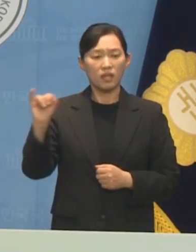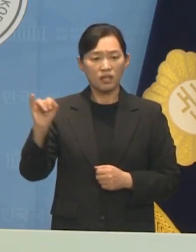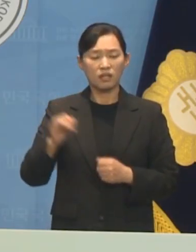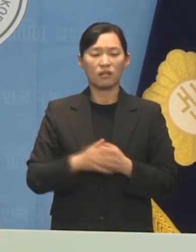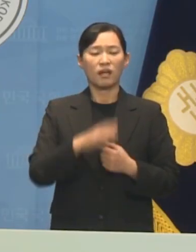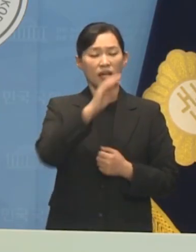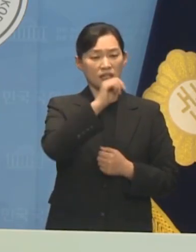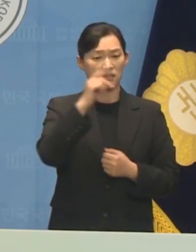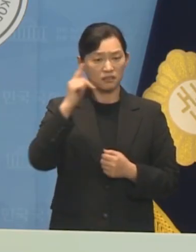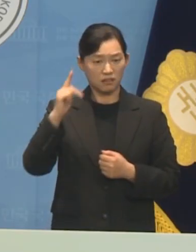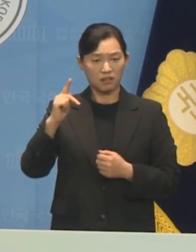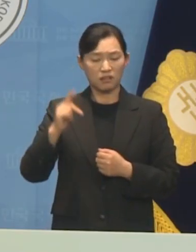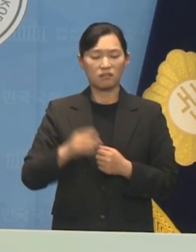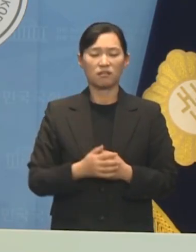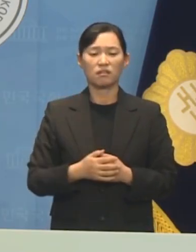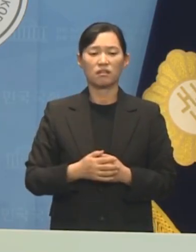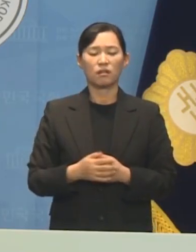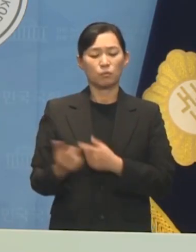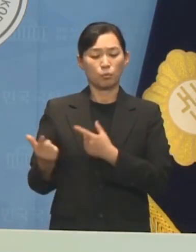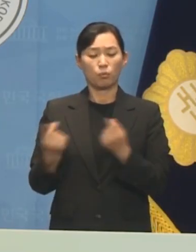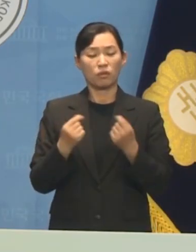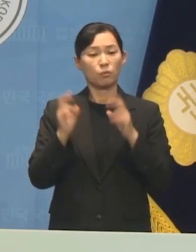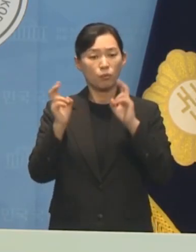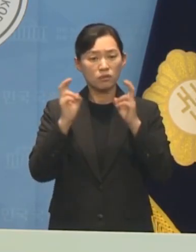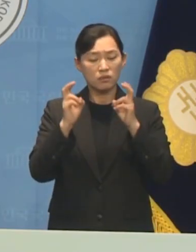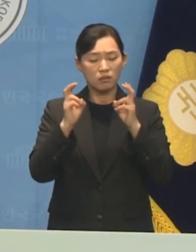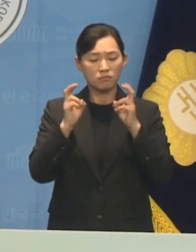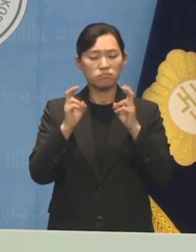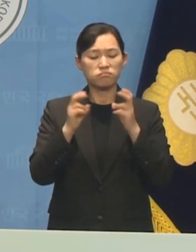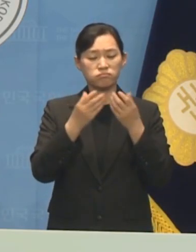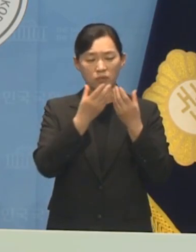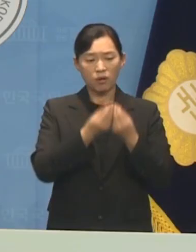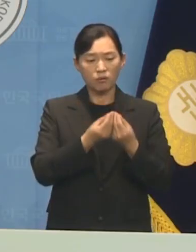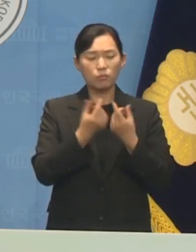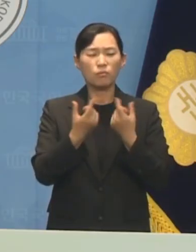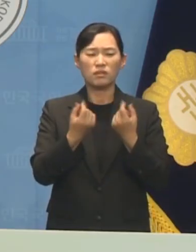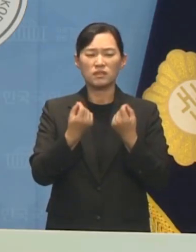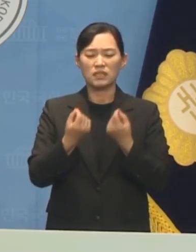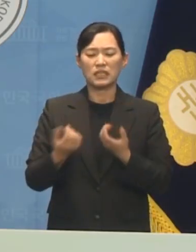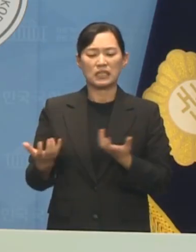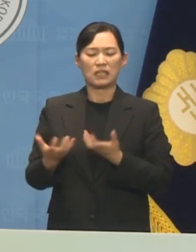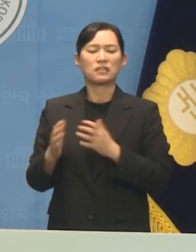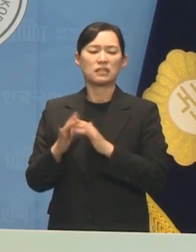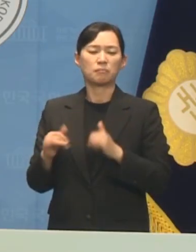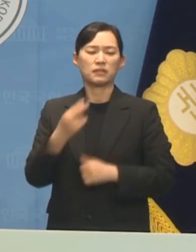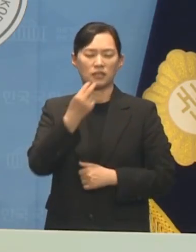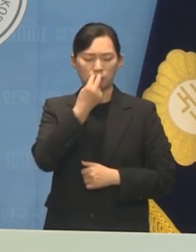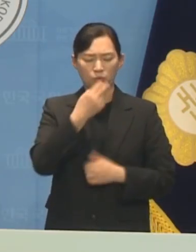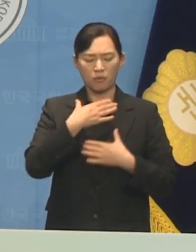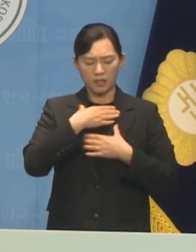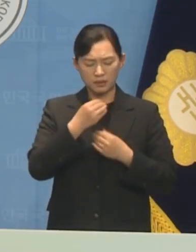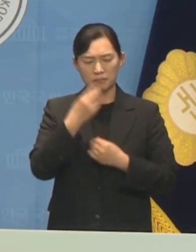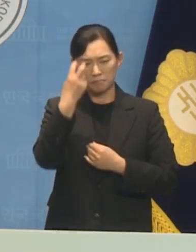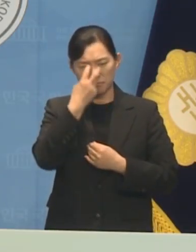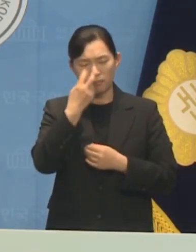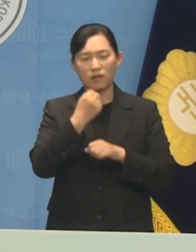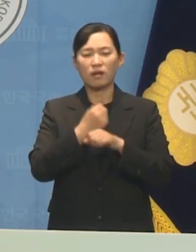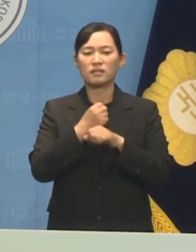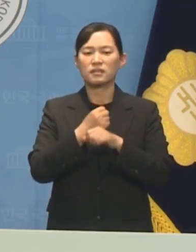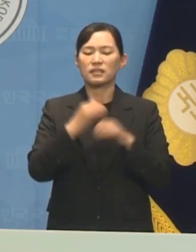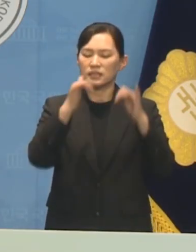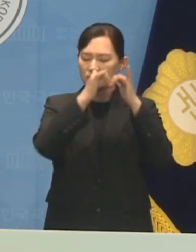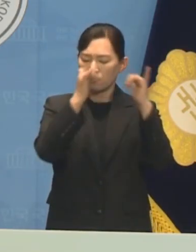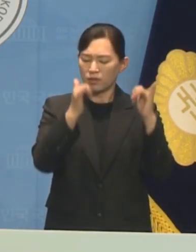코웨이와 SK매직 등 동종업계의 선례처럼 현장 노동자들의 생명과 안전을 지키는